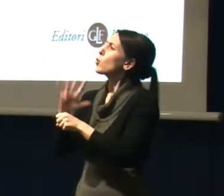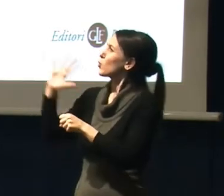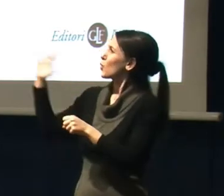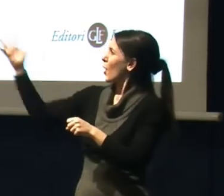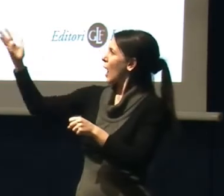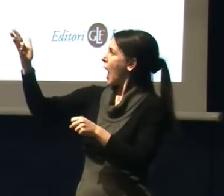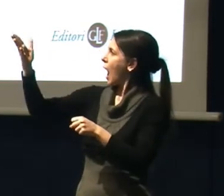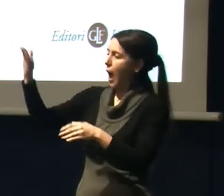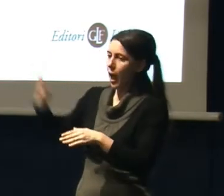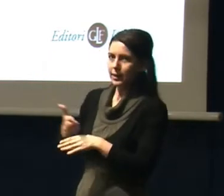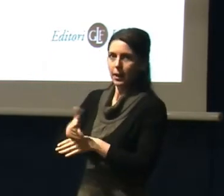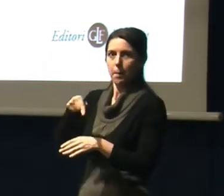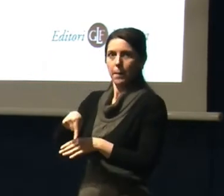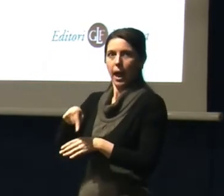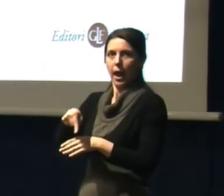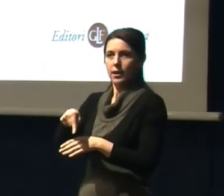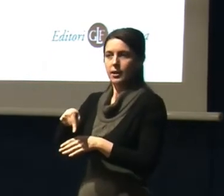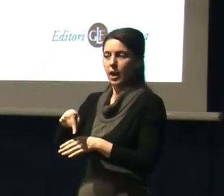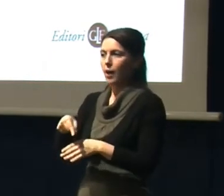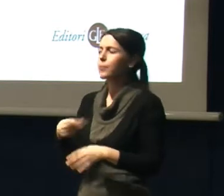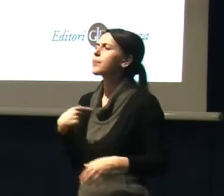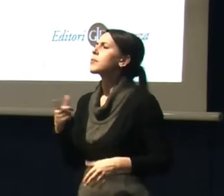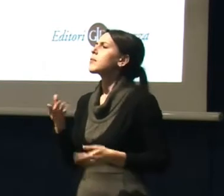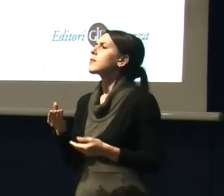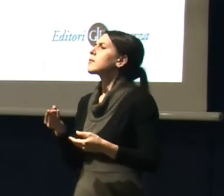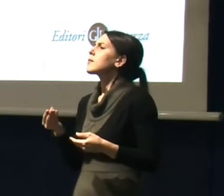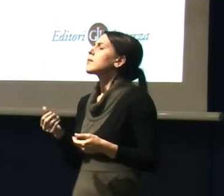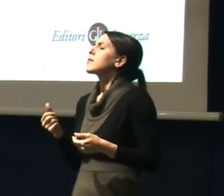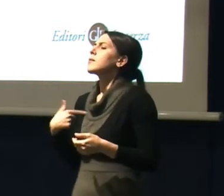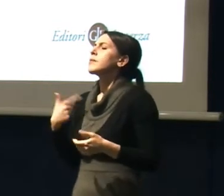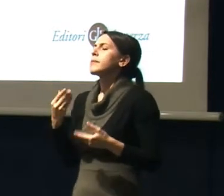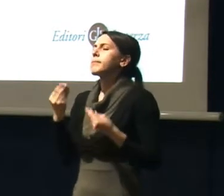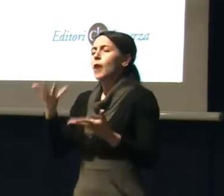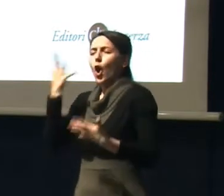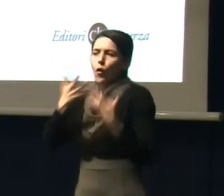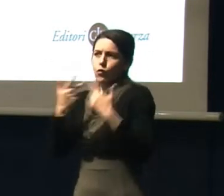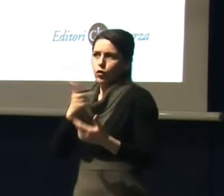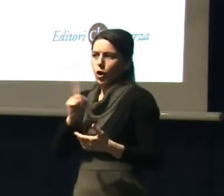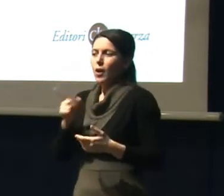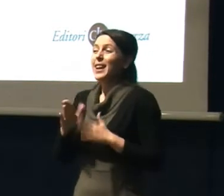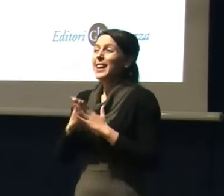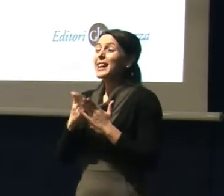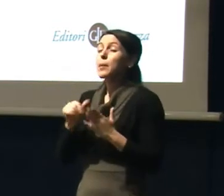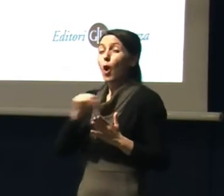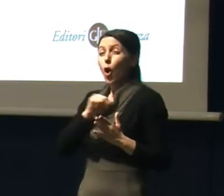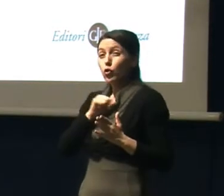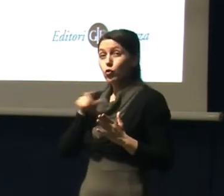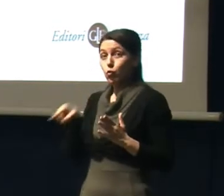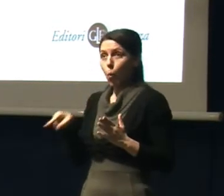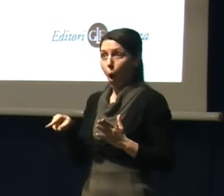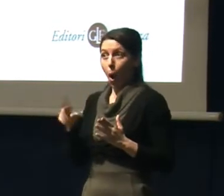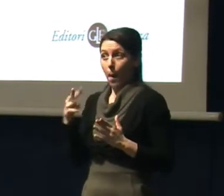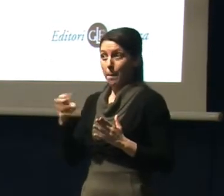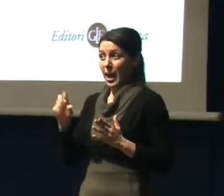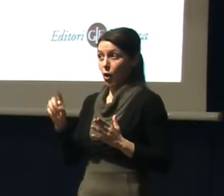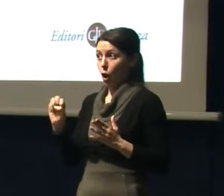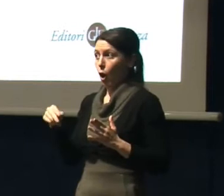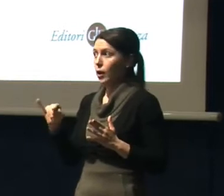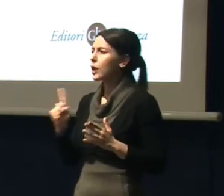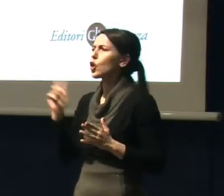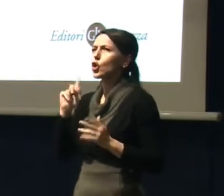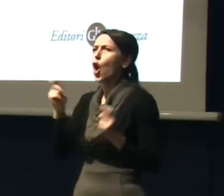altri media tra l'altro non vorrei confondere il libro di vittorio meloni non è sui giornali in crisi